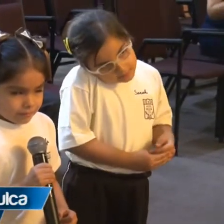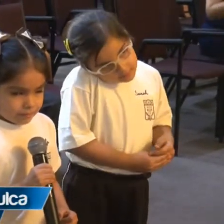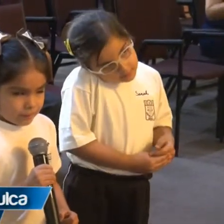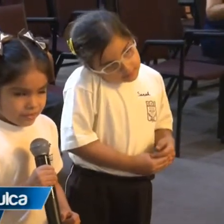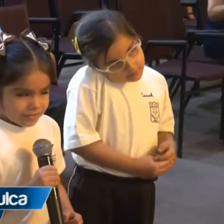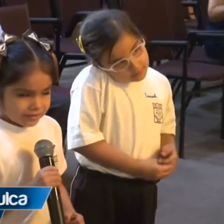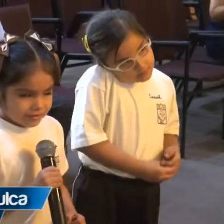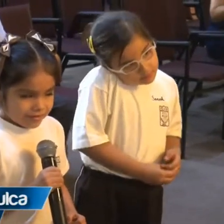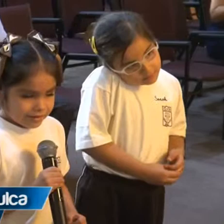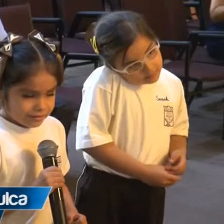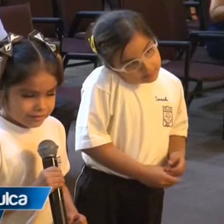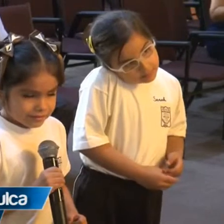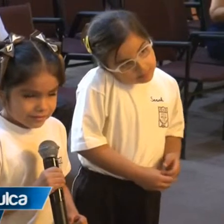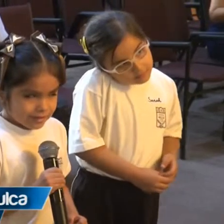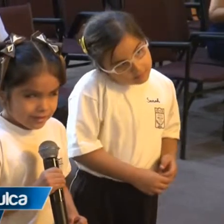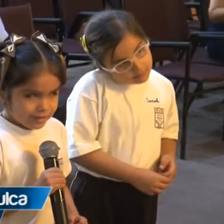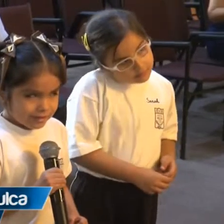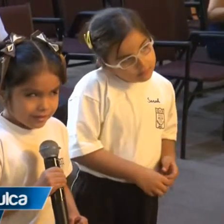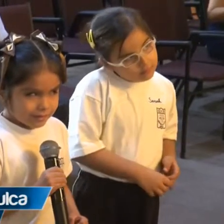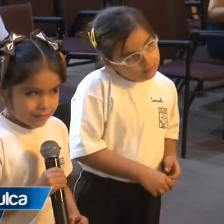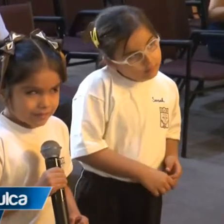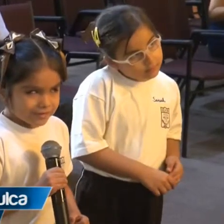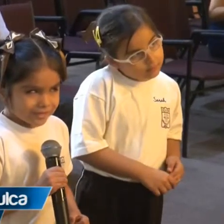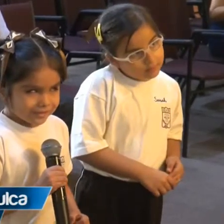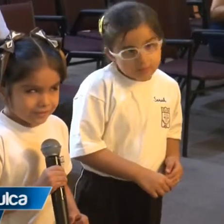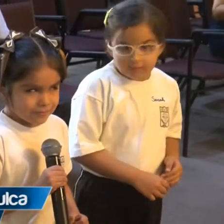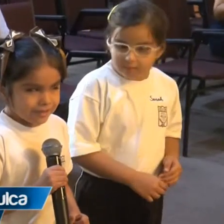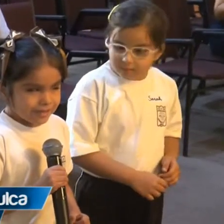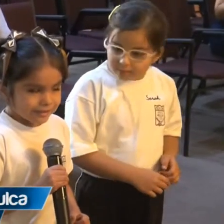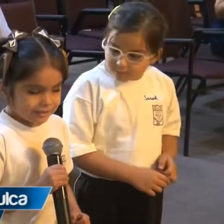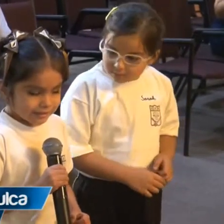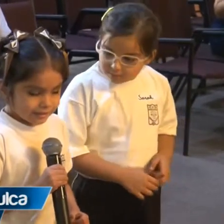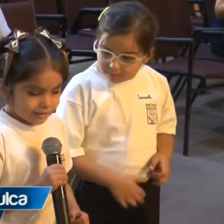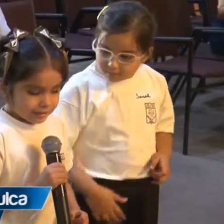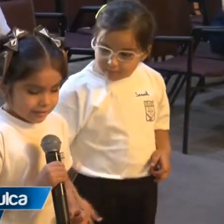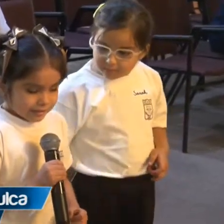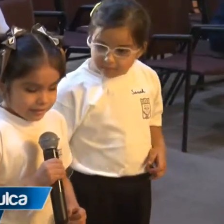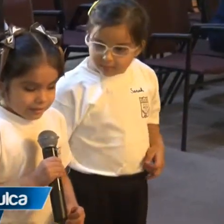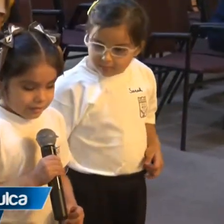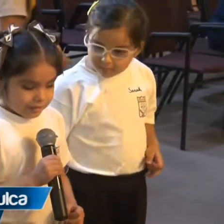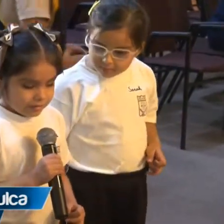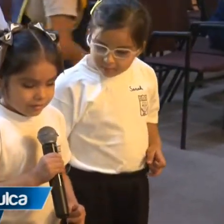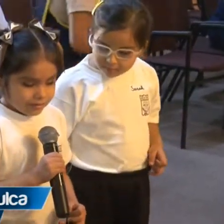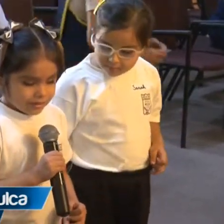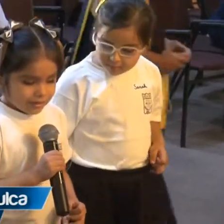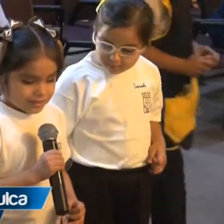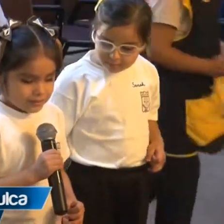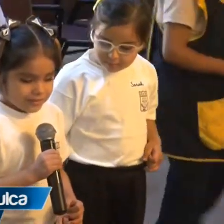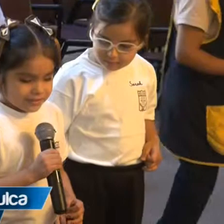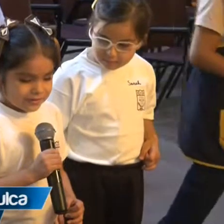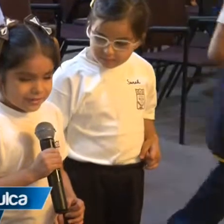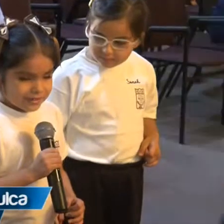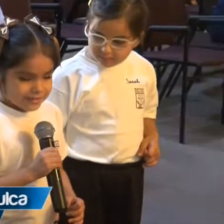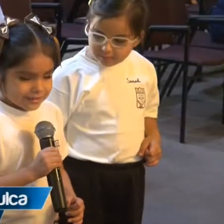puesto en nuestra hermosa actividad con todas las personas